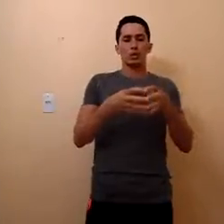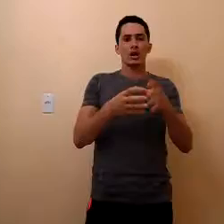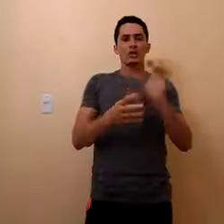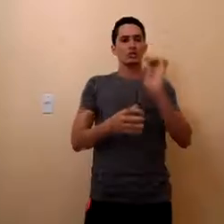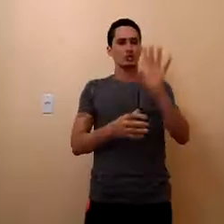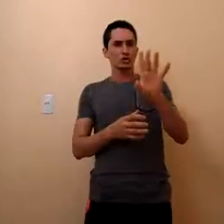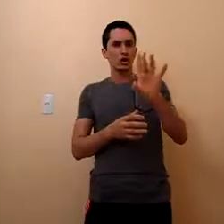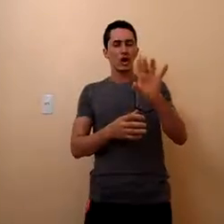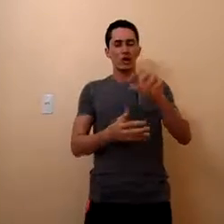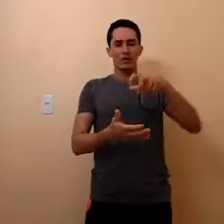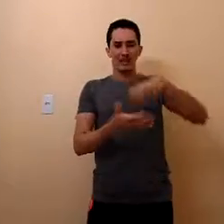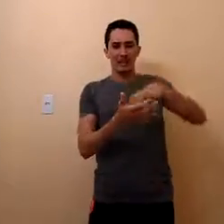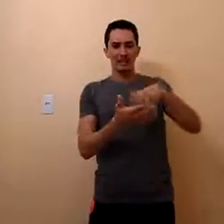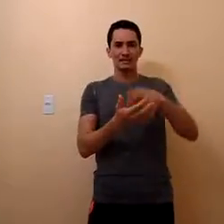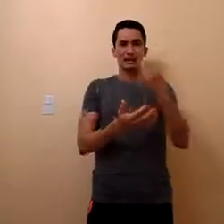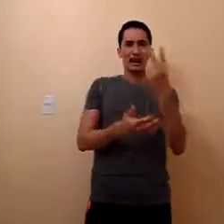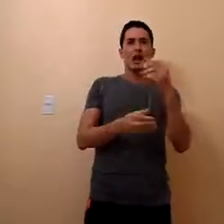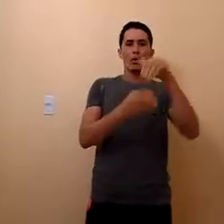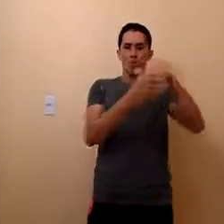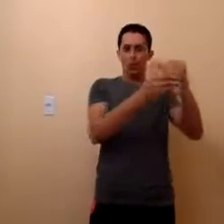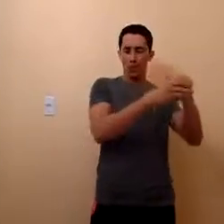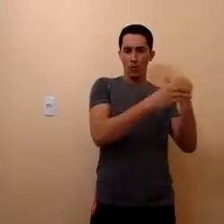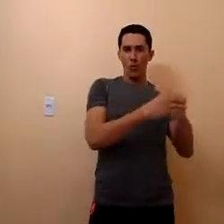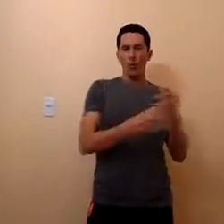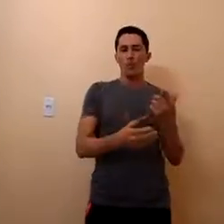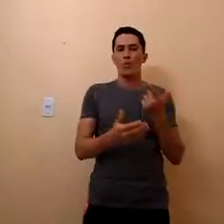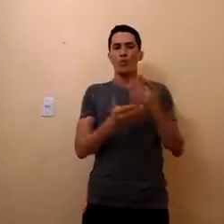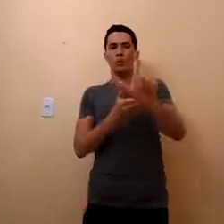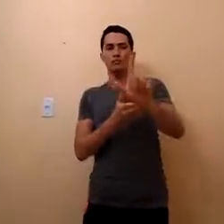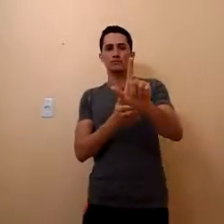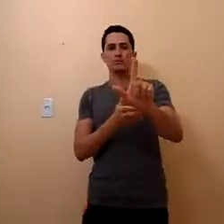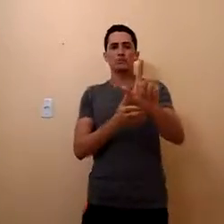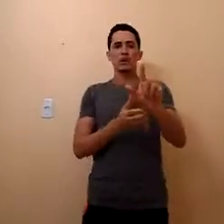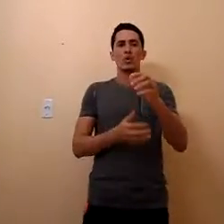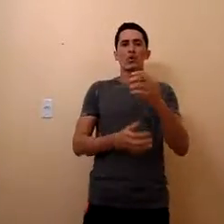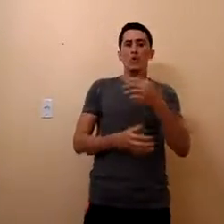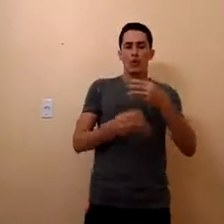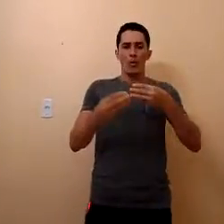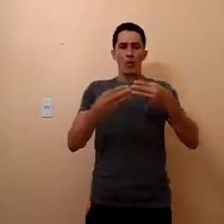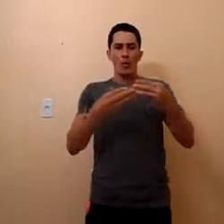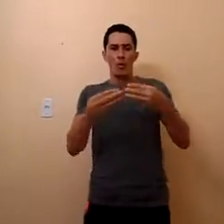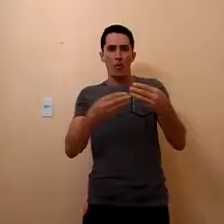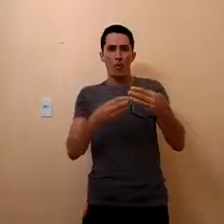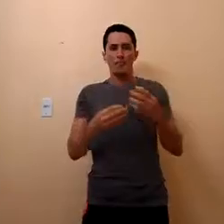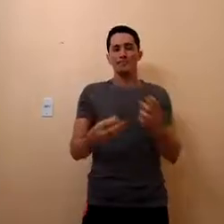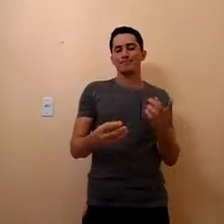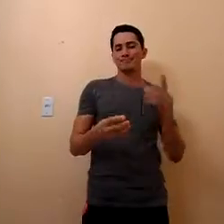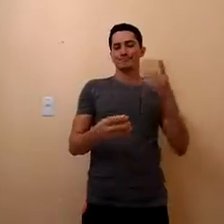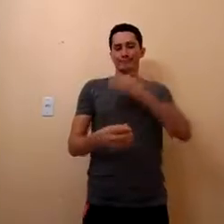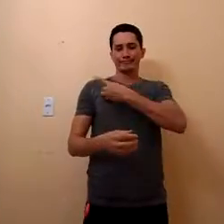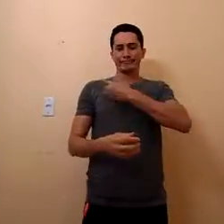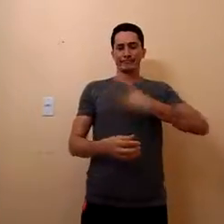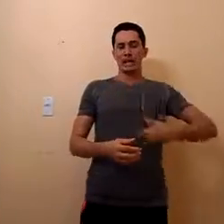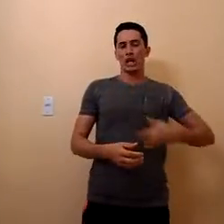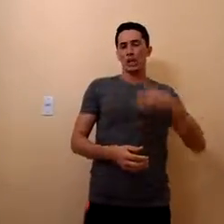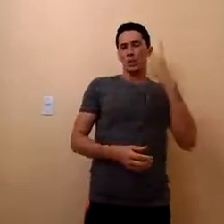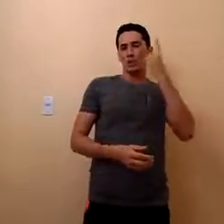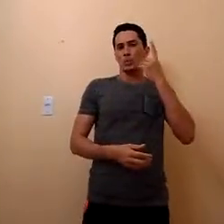tiver pelo menos 2 votos pela absolvição. E o ministro Fachin mantém o deputado Paulo Maluf em prisão domiciliar. A